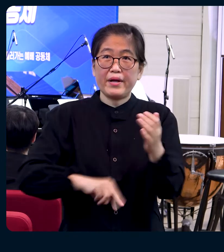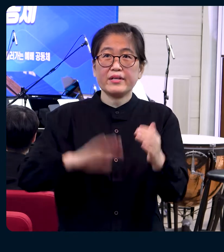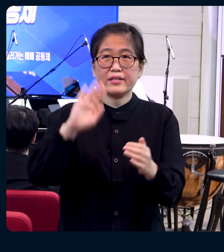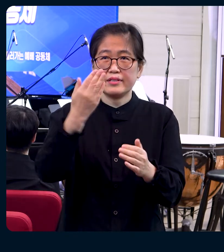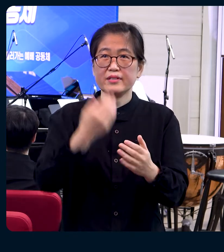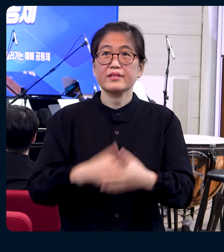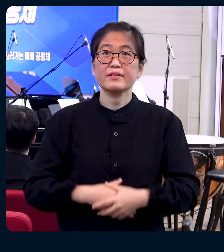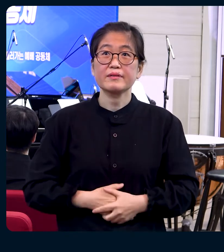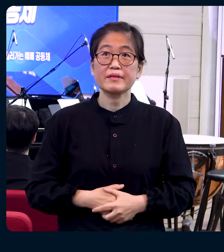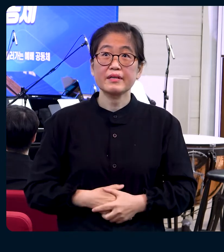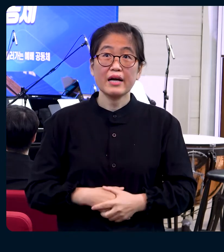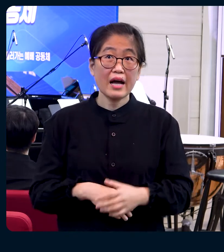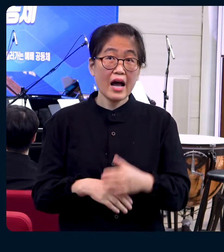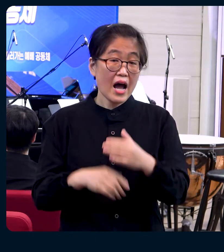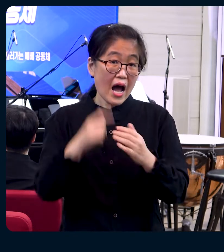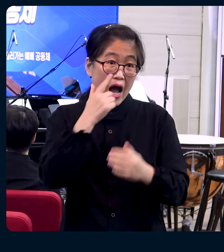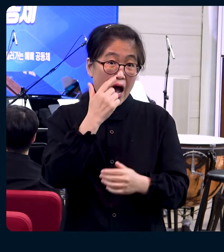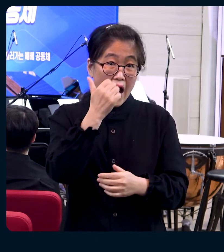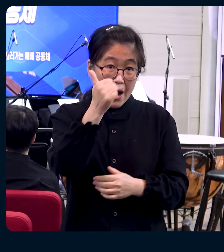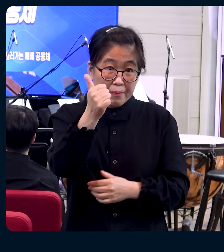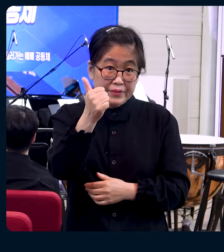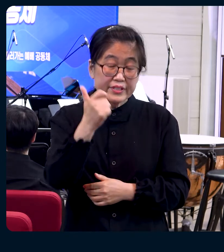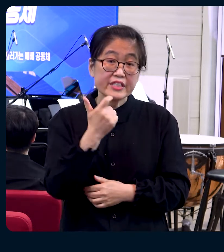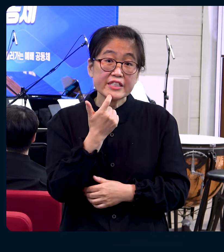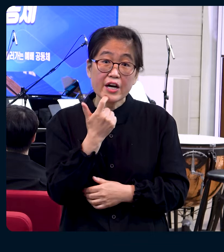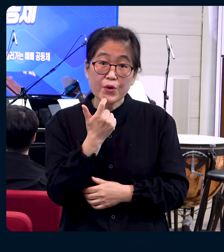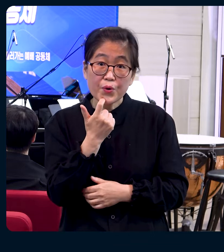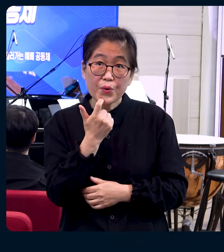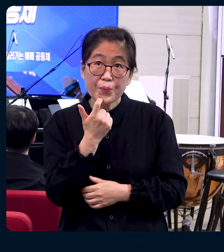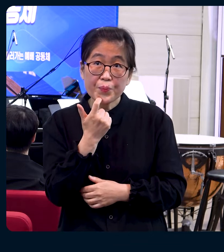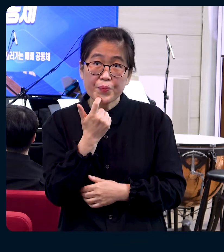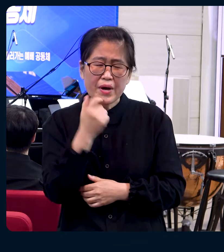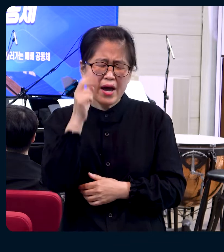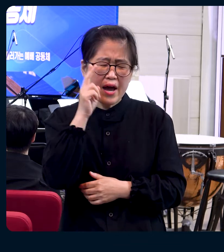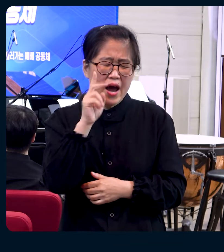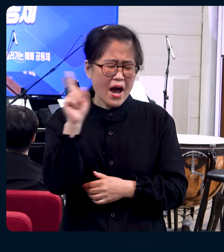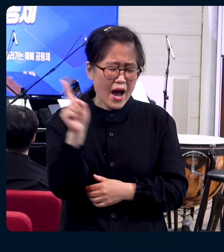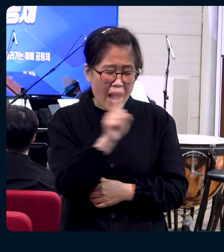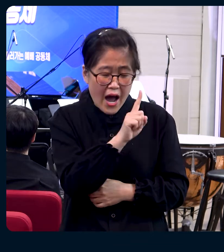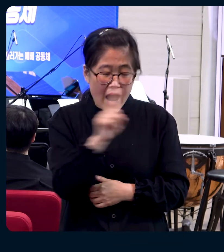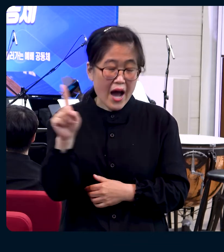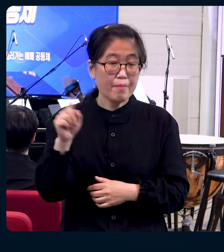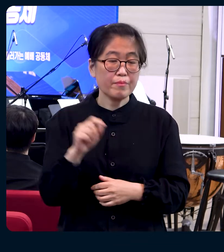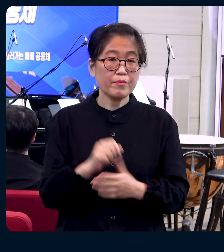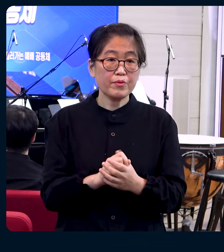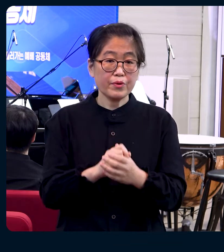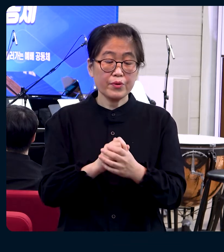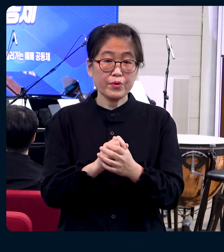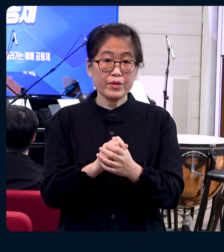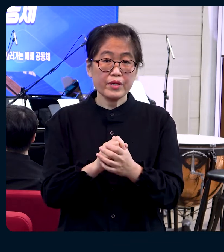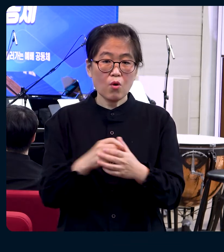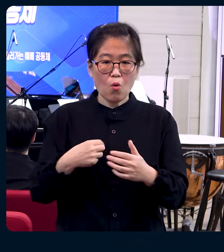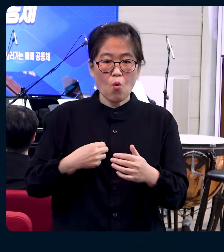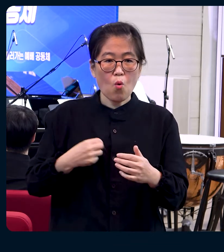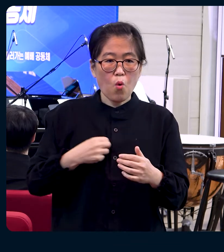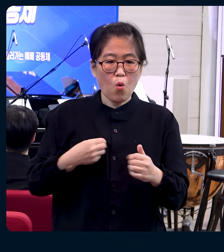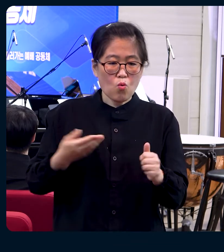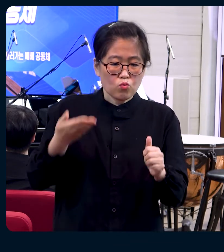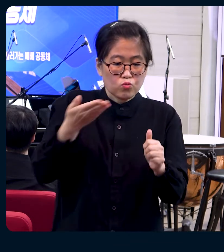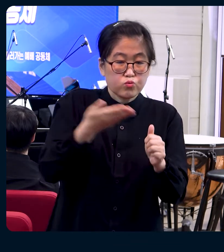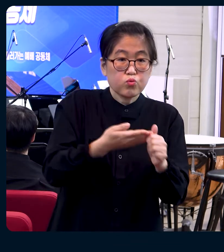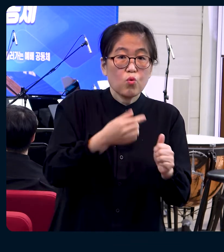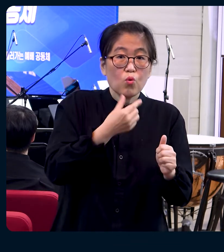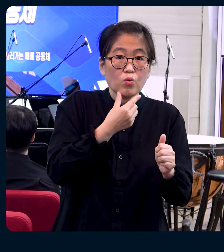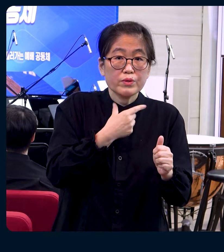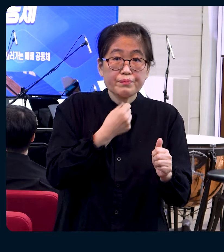성경이 보여주는 건 이런 겁니다. 아버지 야곱이 아무리 입혀주고 싶은 사랑하는 아들에게 입혀주고